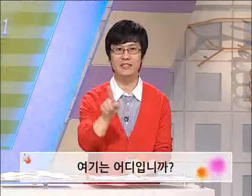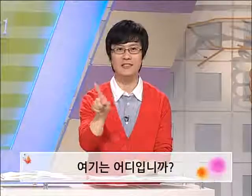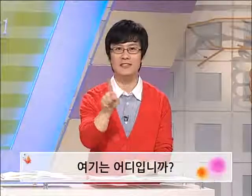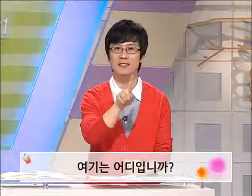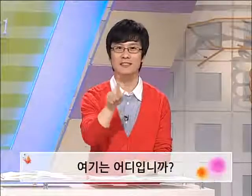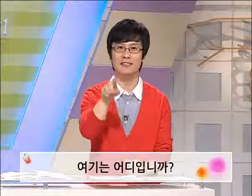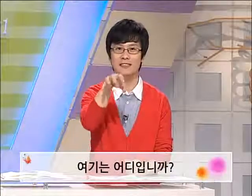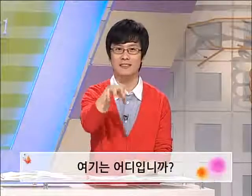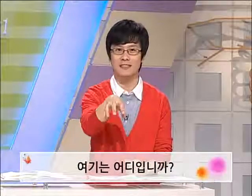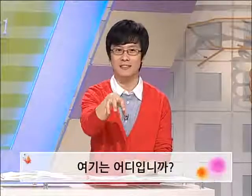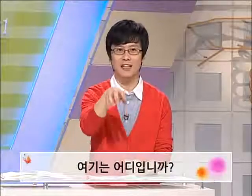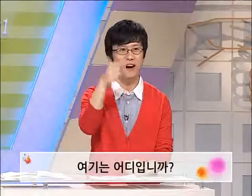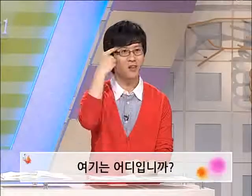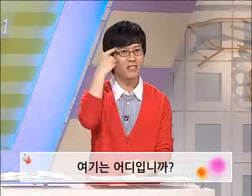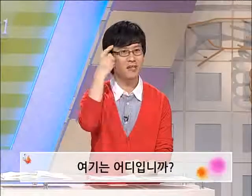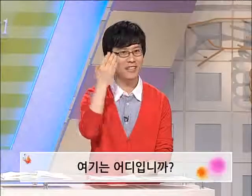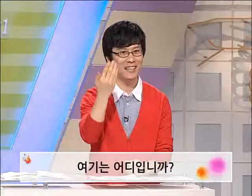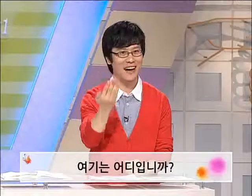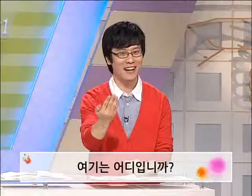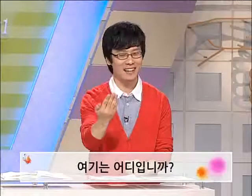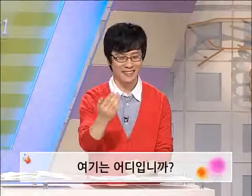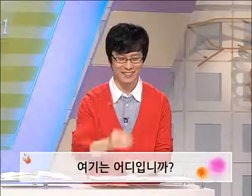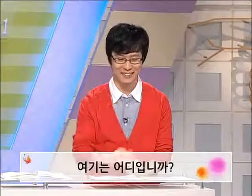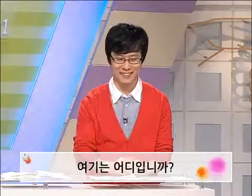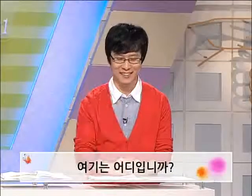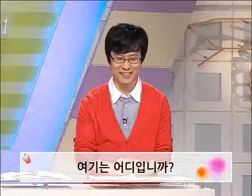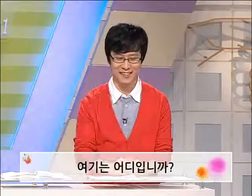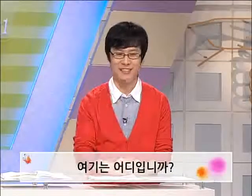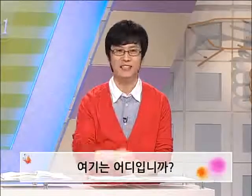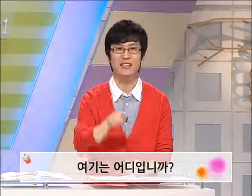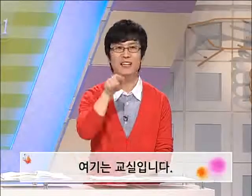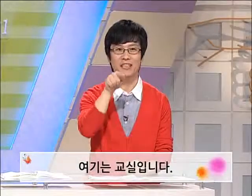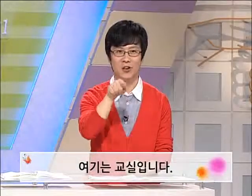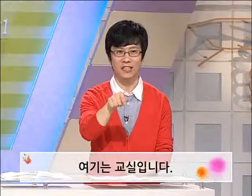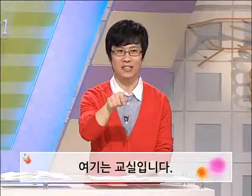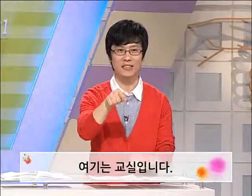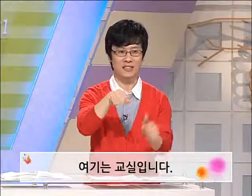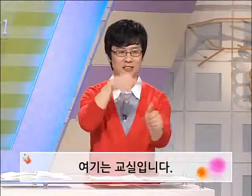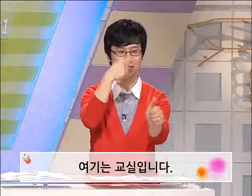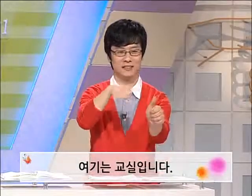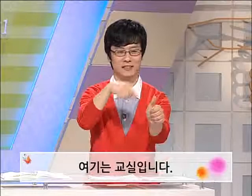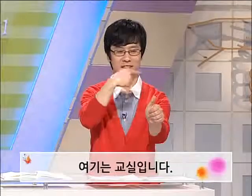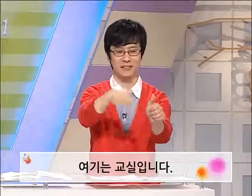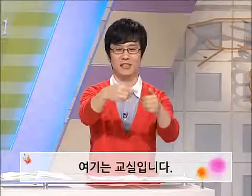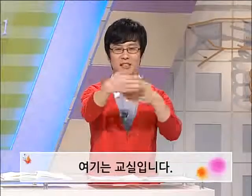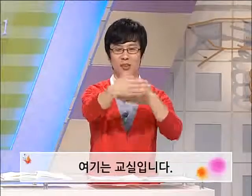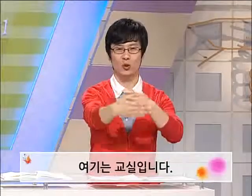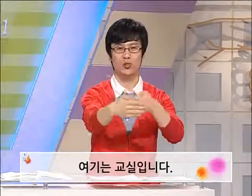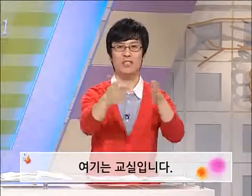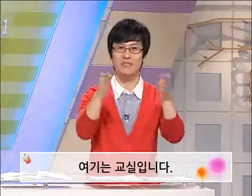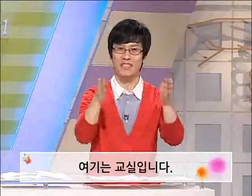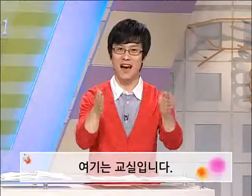어디입니까? 여기는 교실입니다.